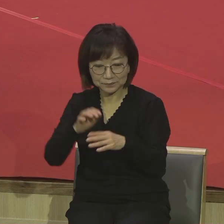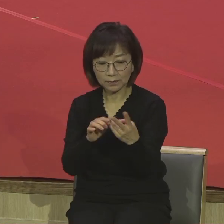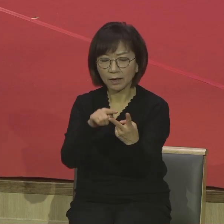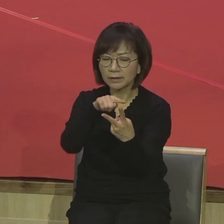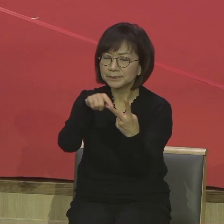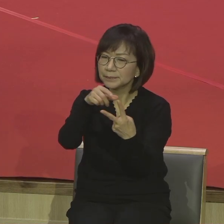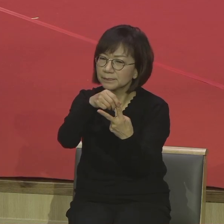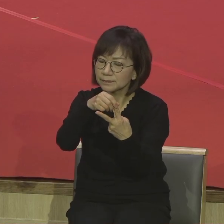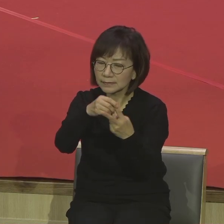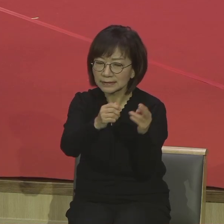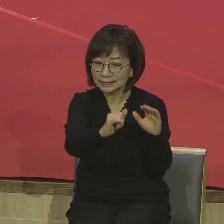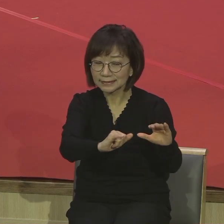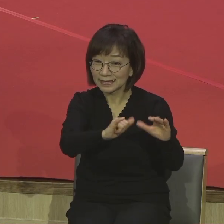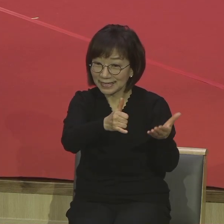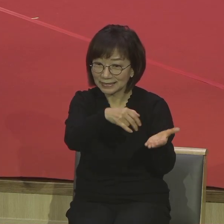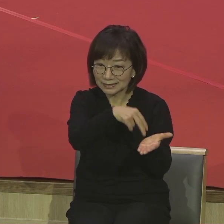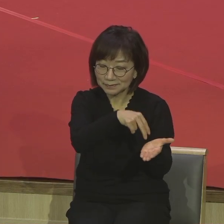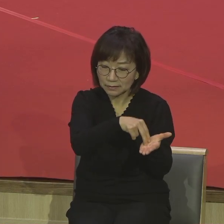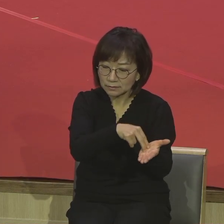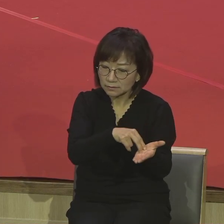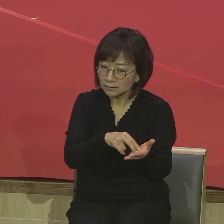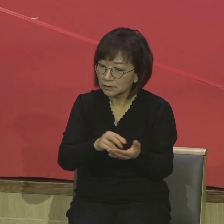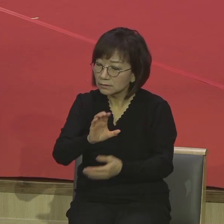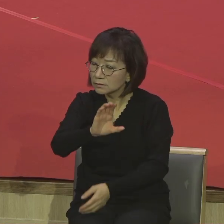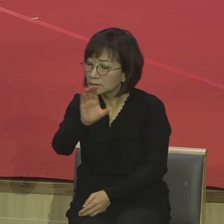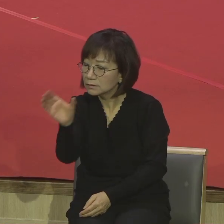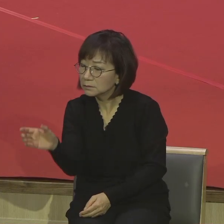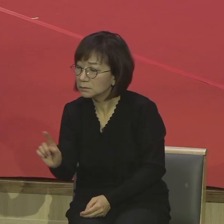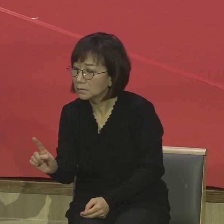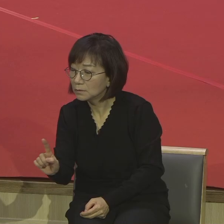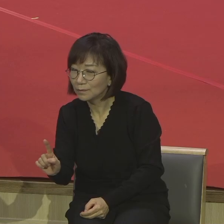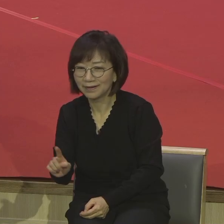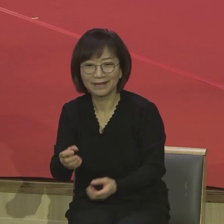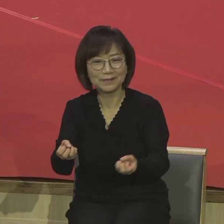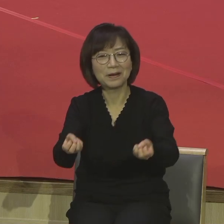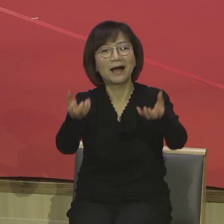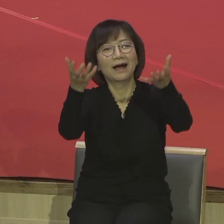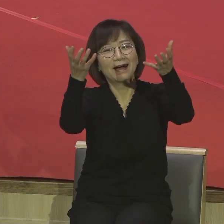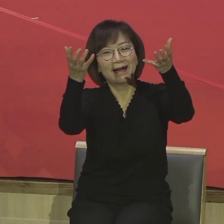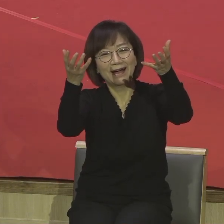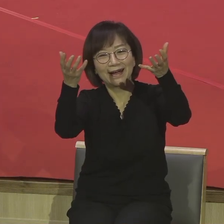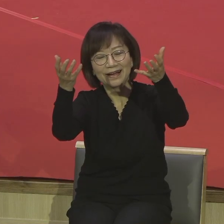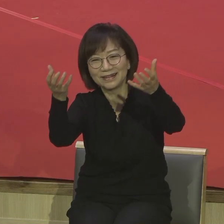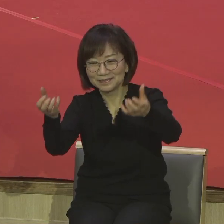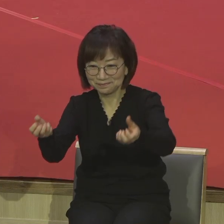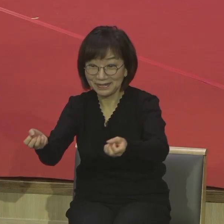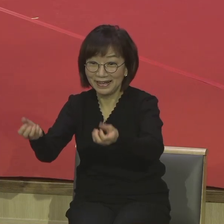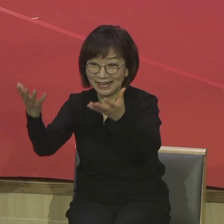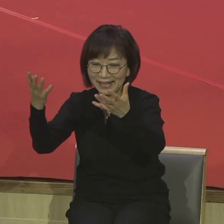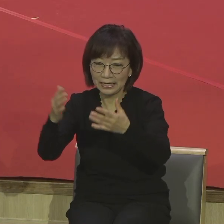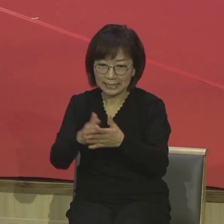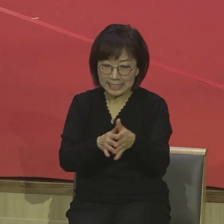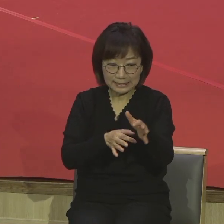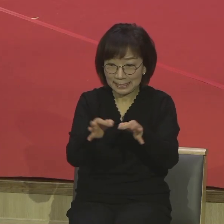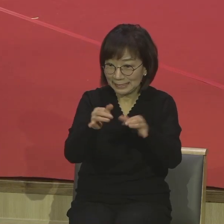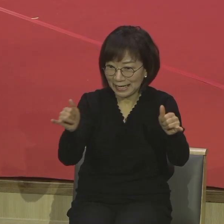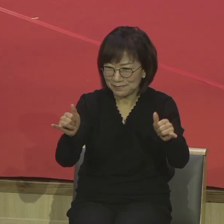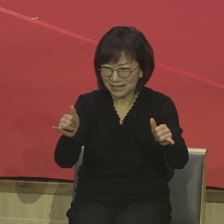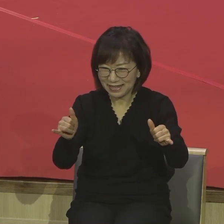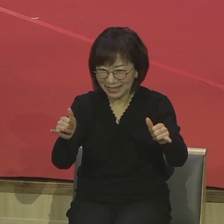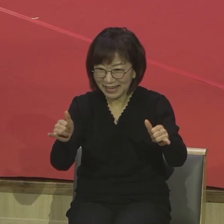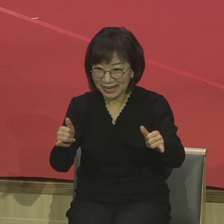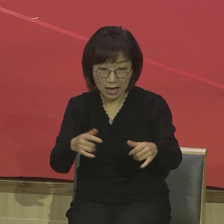세상적인 관점에서 보면 이 크리스마스는 하나의 이벤트예요. 크리스마스가 되면 장사꾼들이